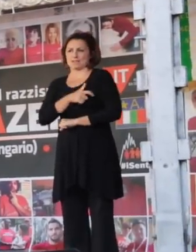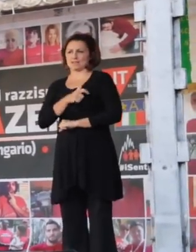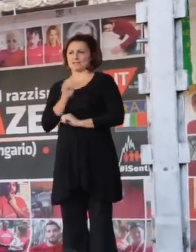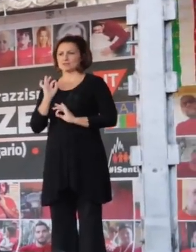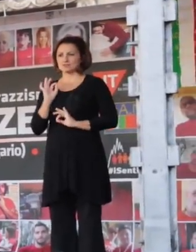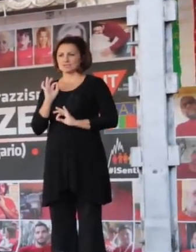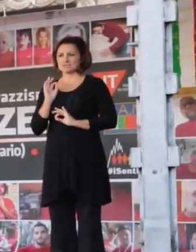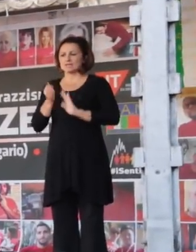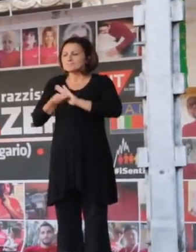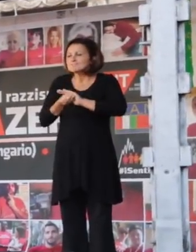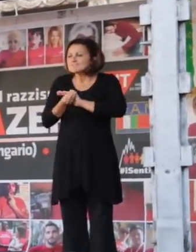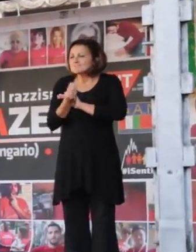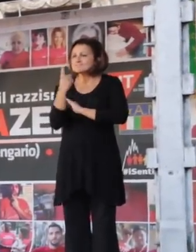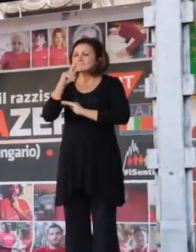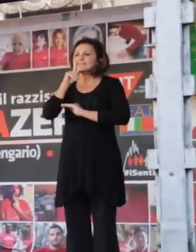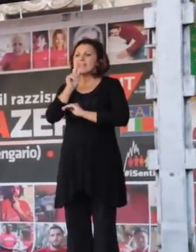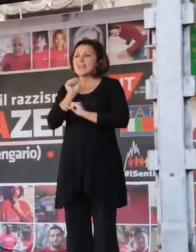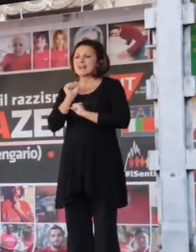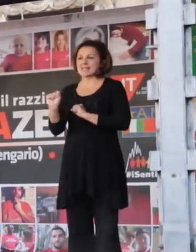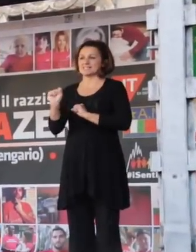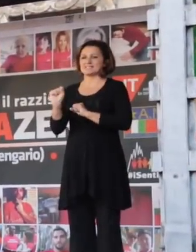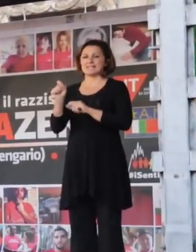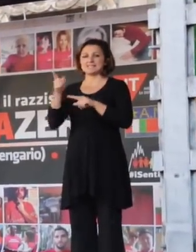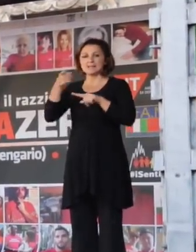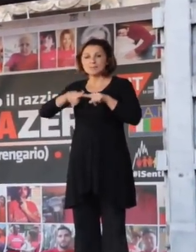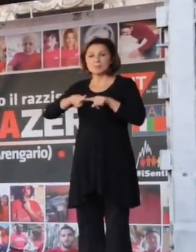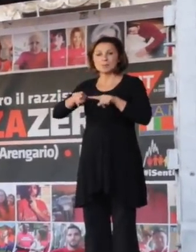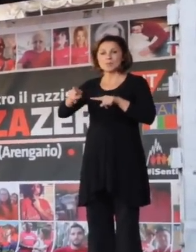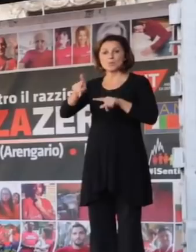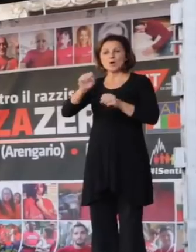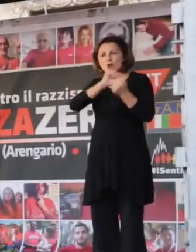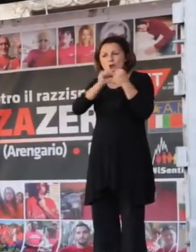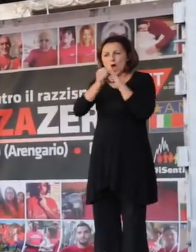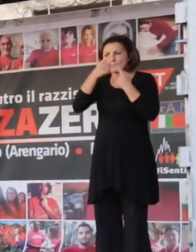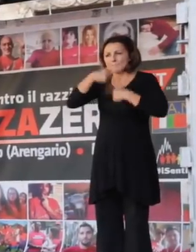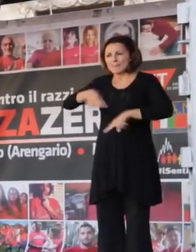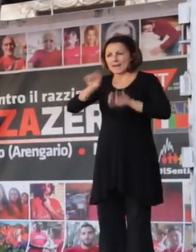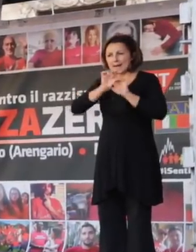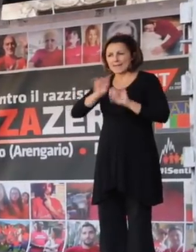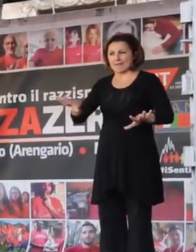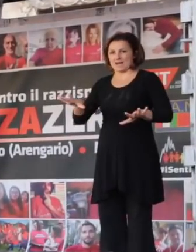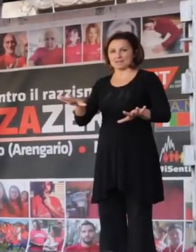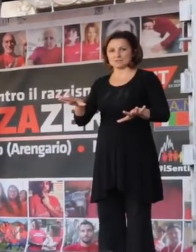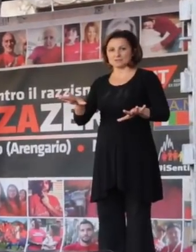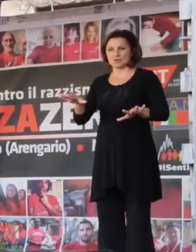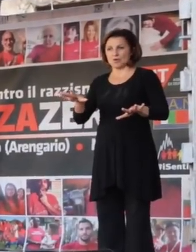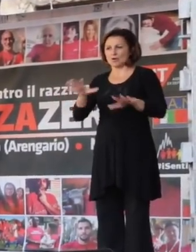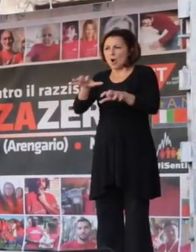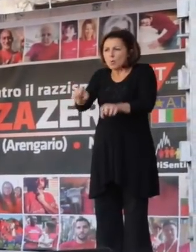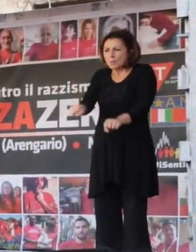resistenza e dalla lotta di liberazione dall'occupazione nazifascista.